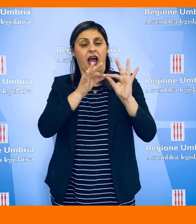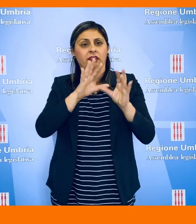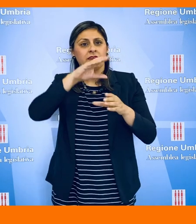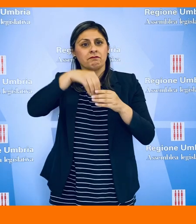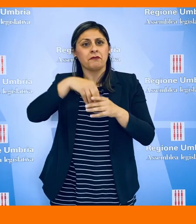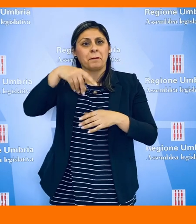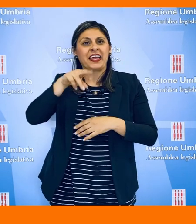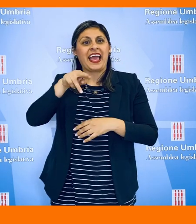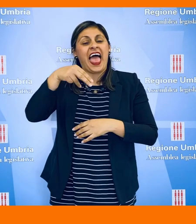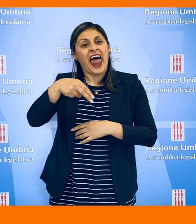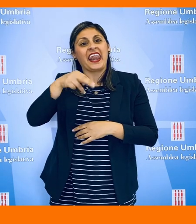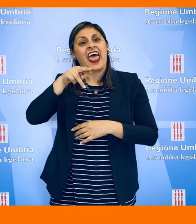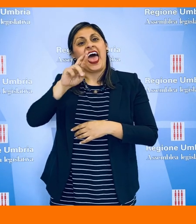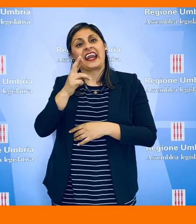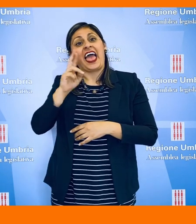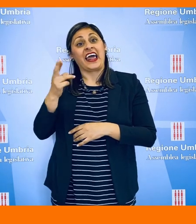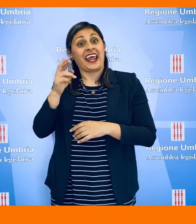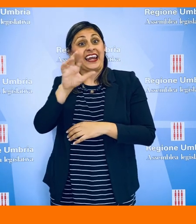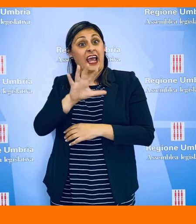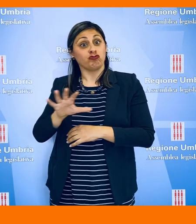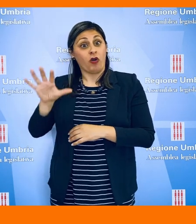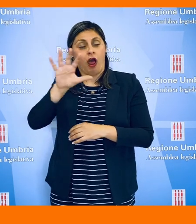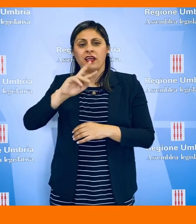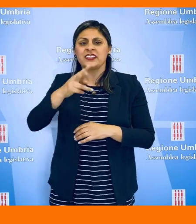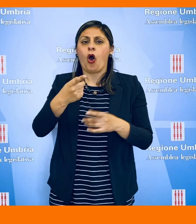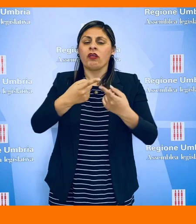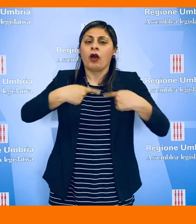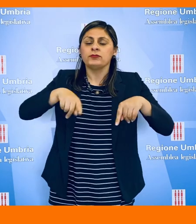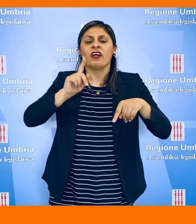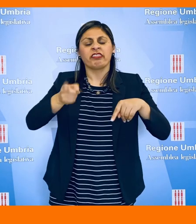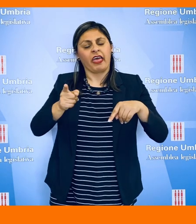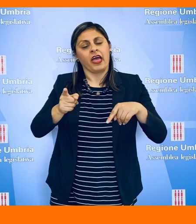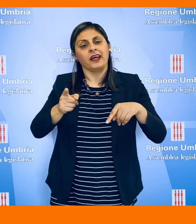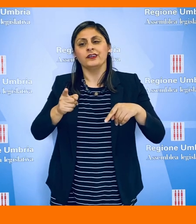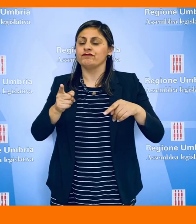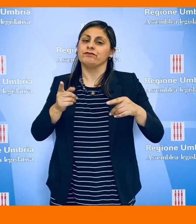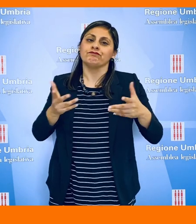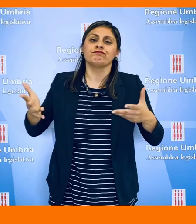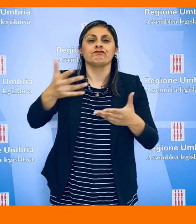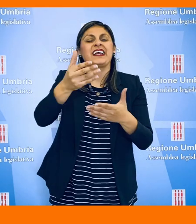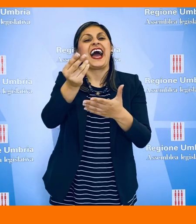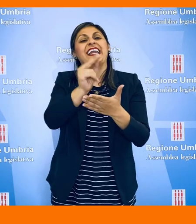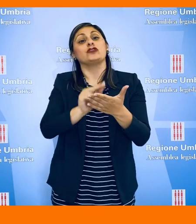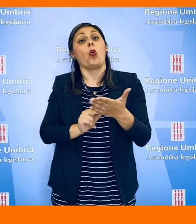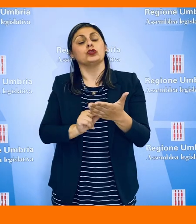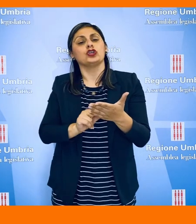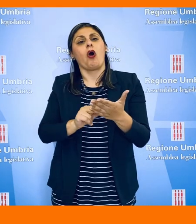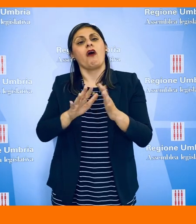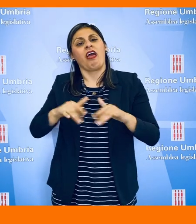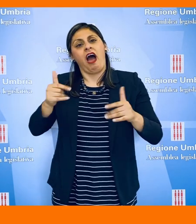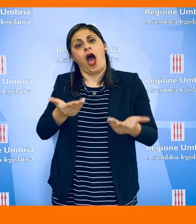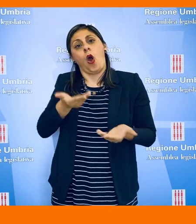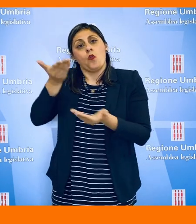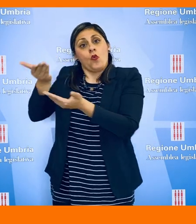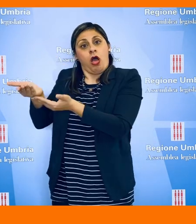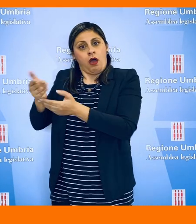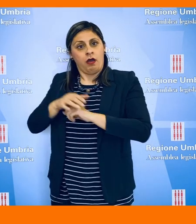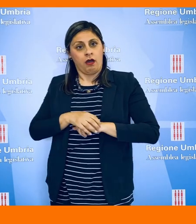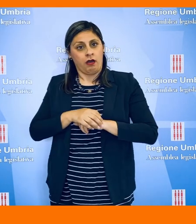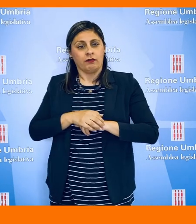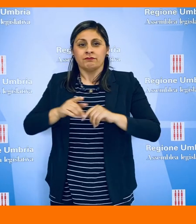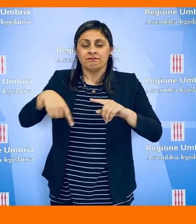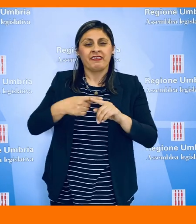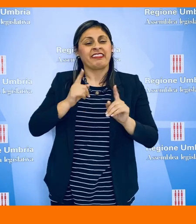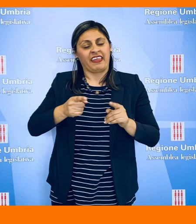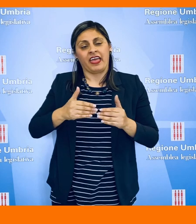PNRR regionale, la seconda commissione predisporrà una proposta di risoluzione da portare in aula, previste